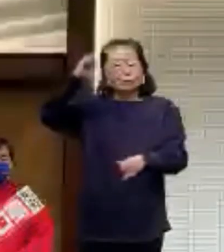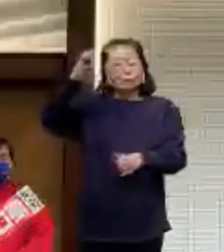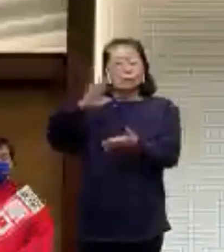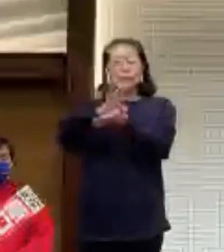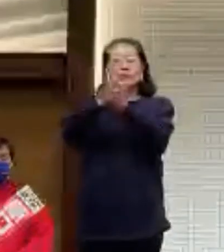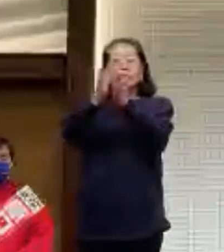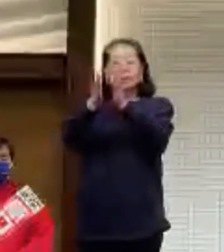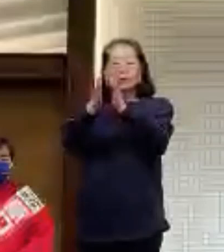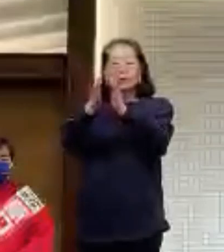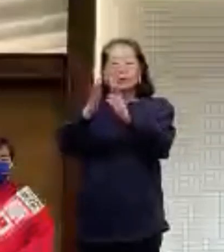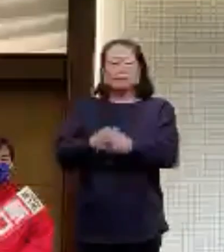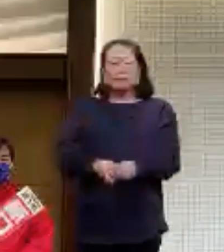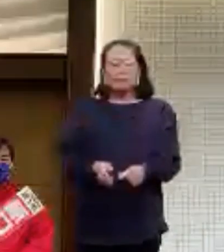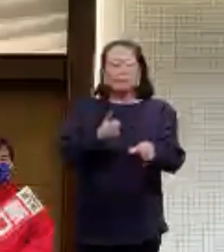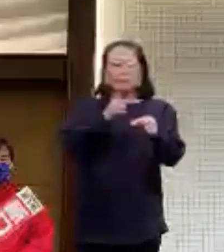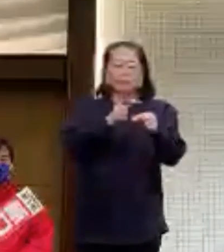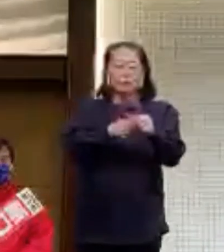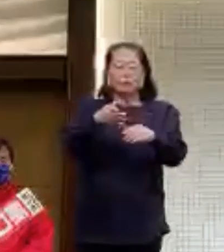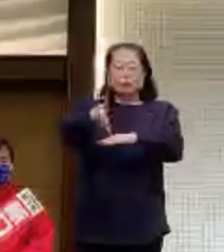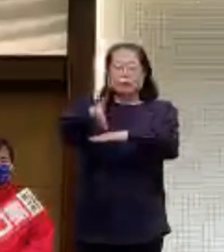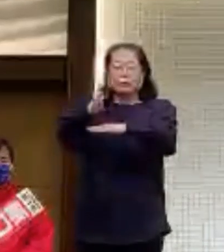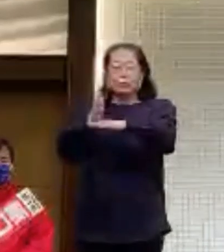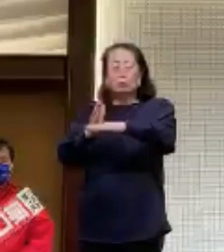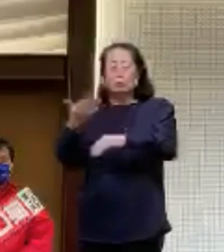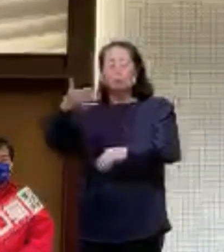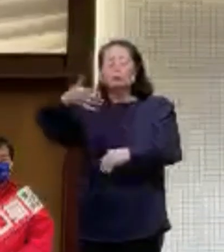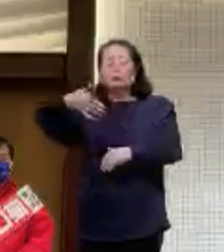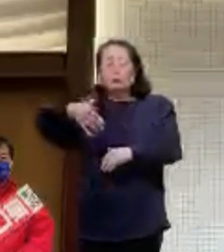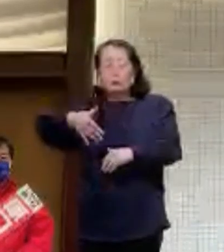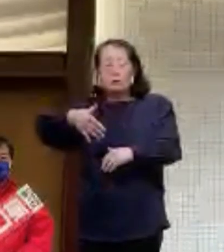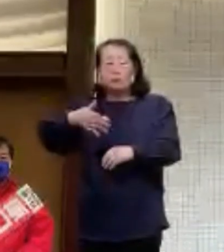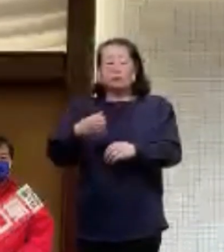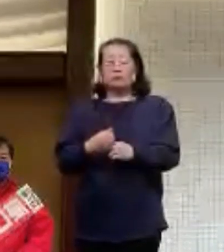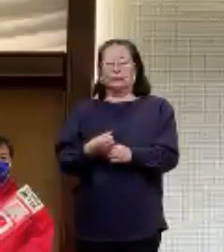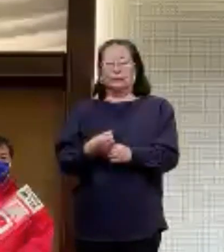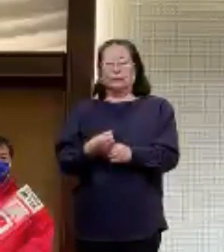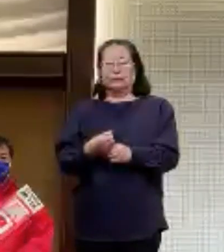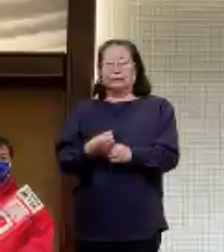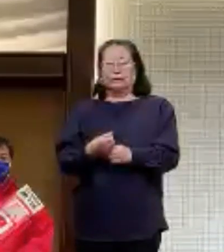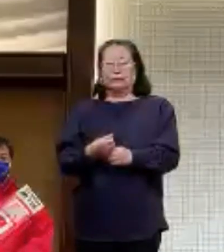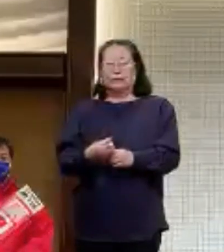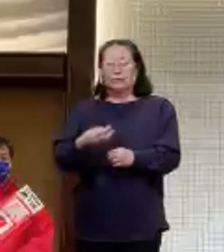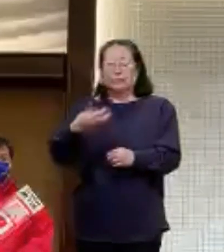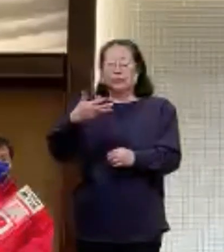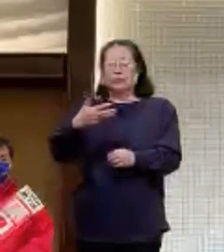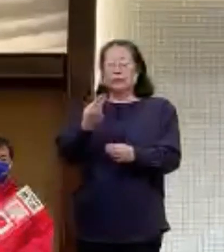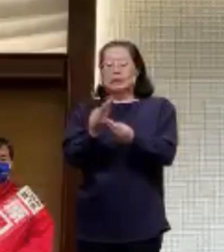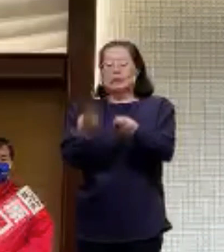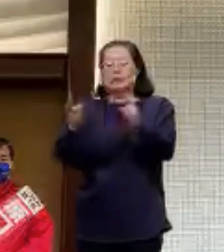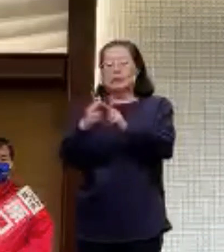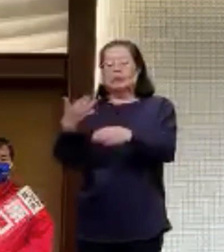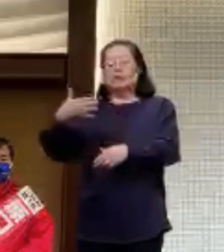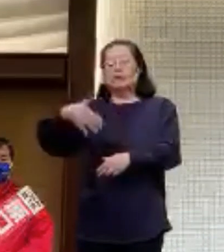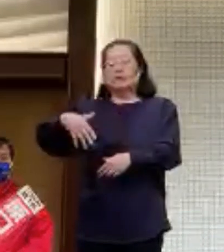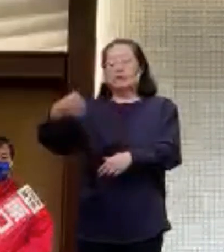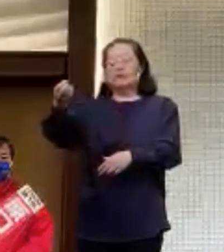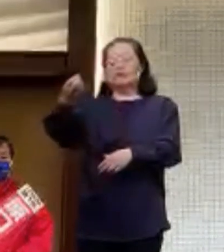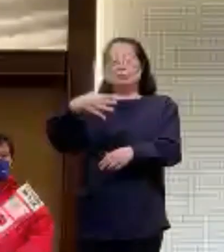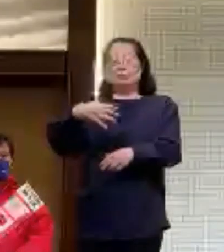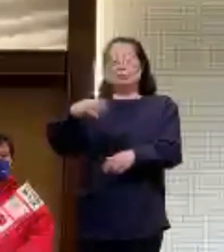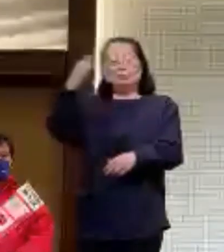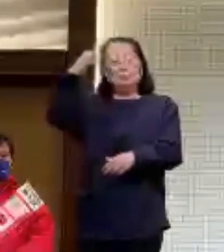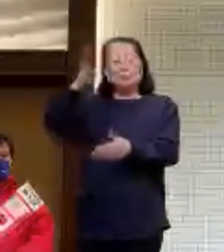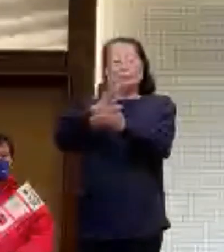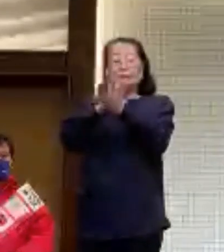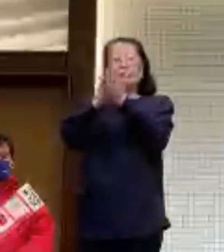県、中四国九州は保守が強く野党が弱いと言われながらも、この